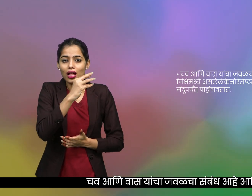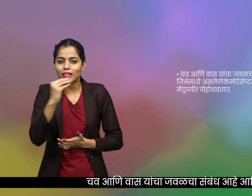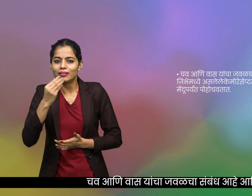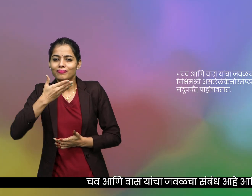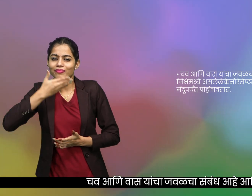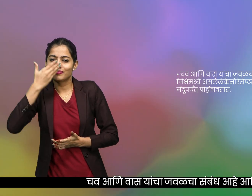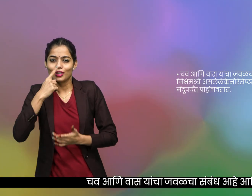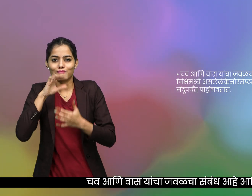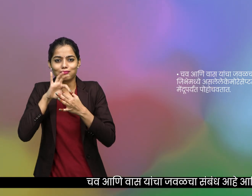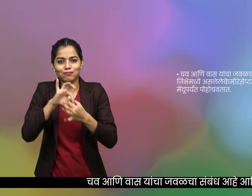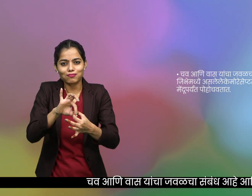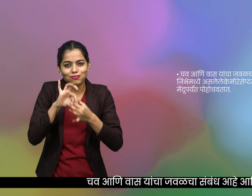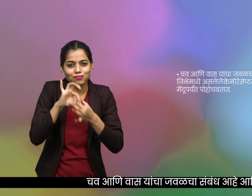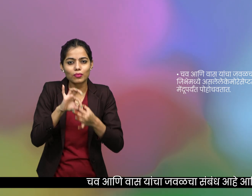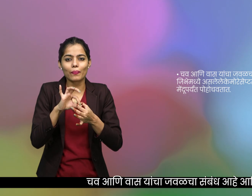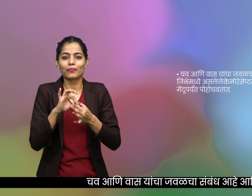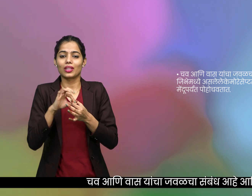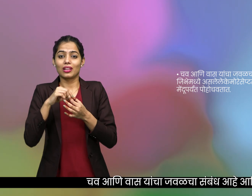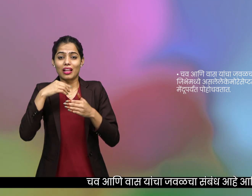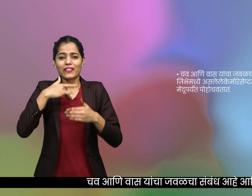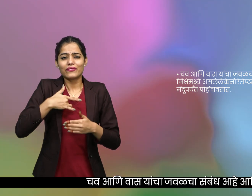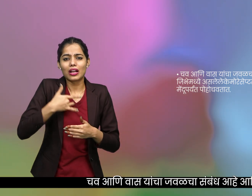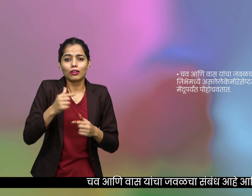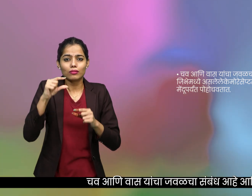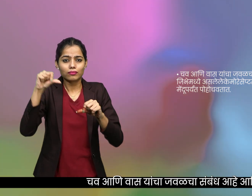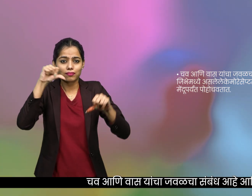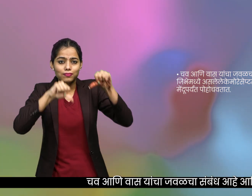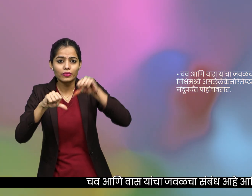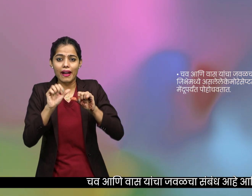चव आणि वास यांचा जवळचा संबंध आहे आणि नाक